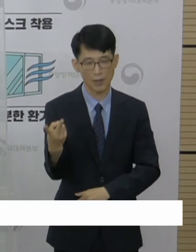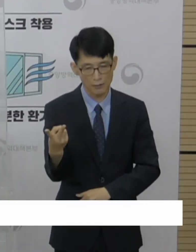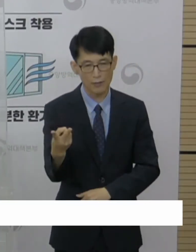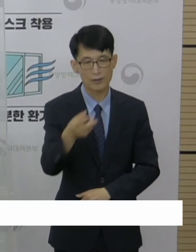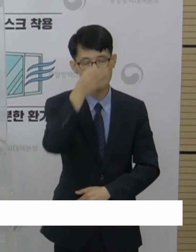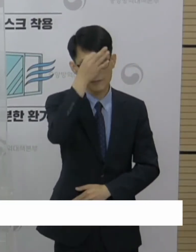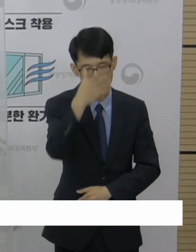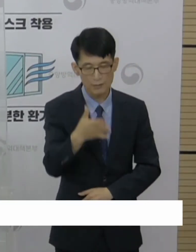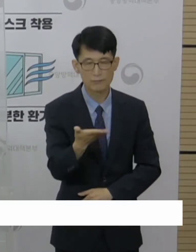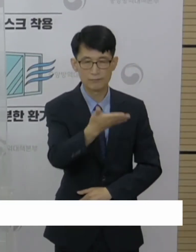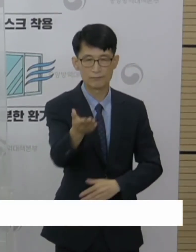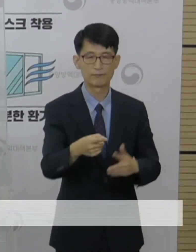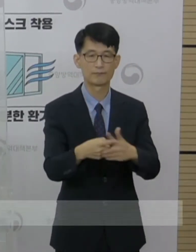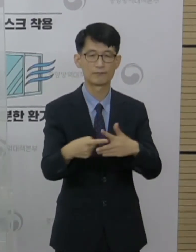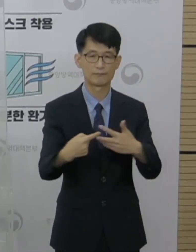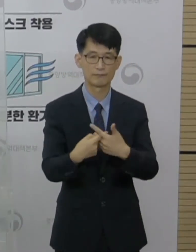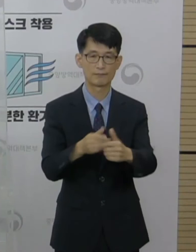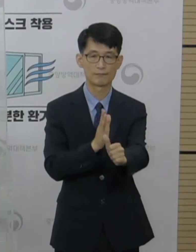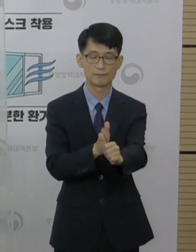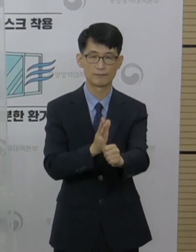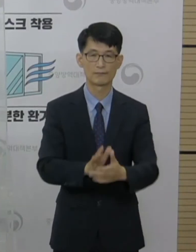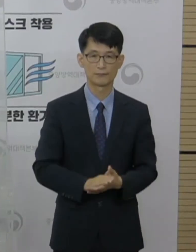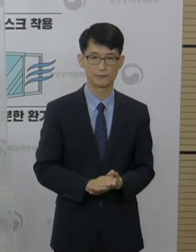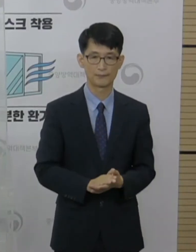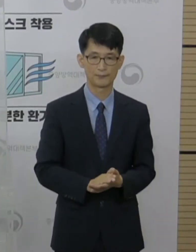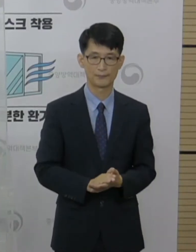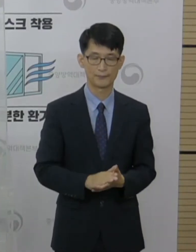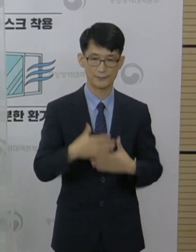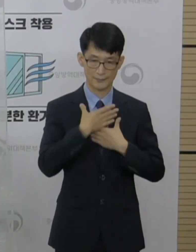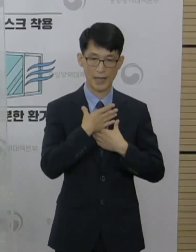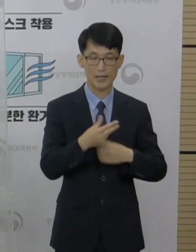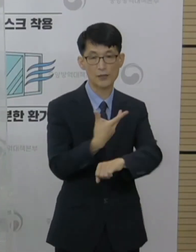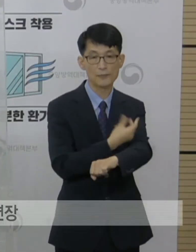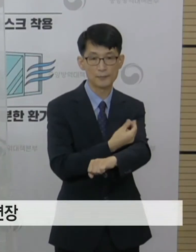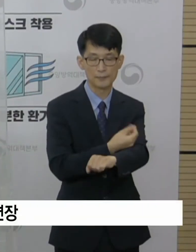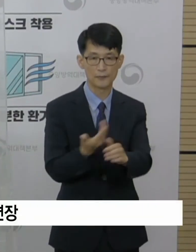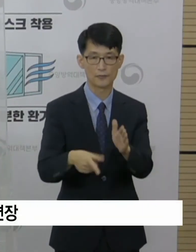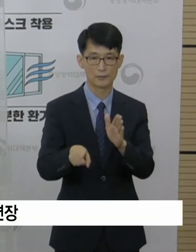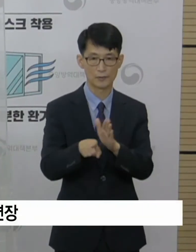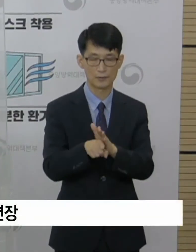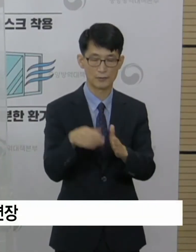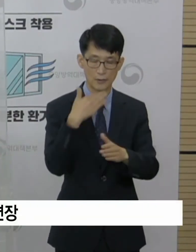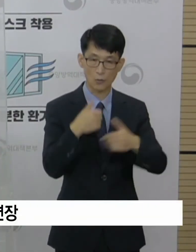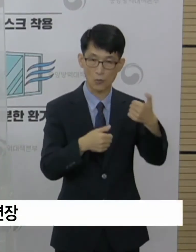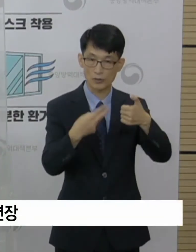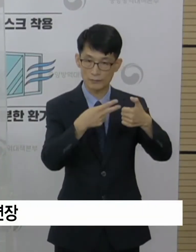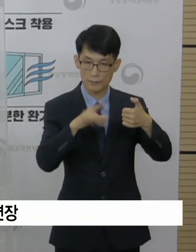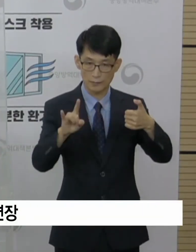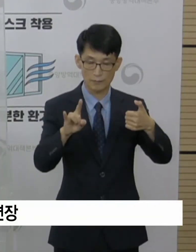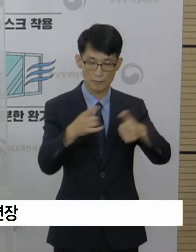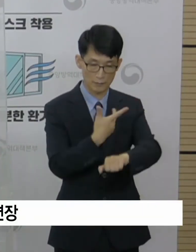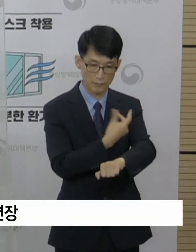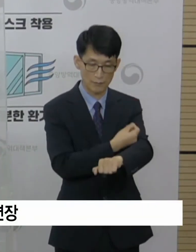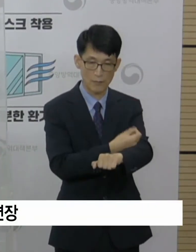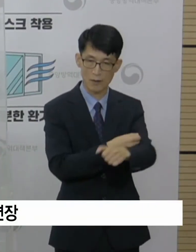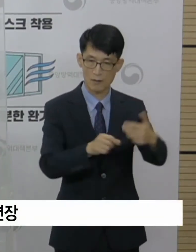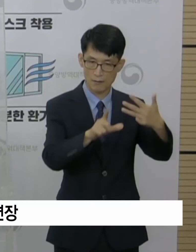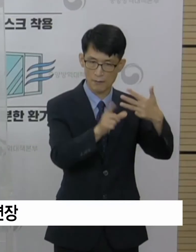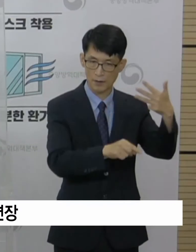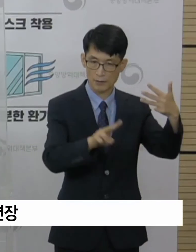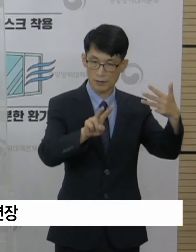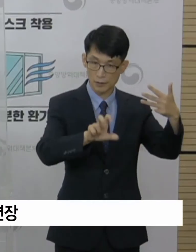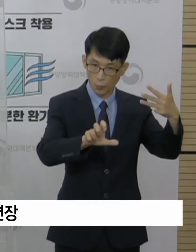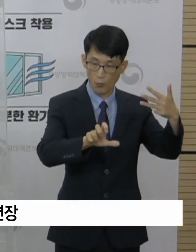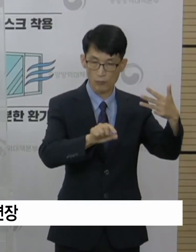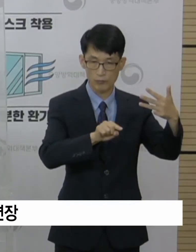말씀드리고 양해를 부탁을 드립니다. 보다 안정적인 접종을 위해 50대의 접종 시기를 8월